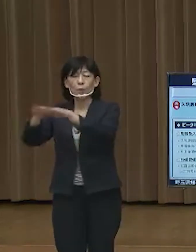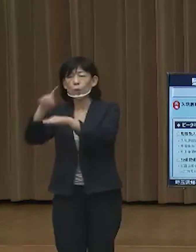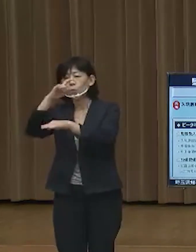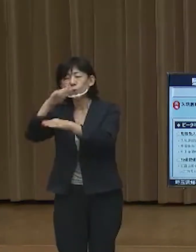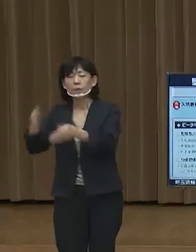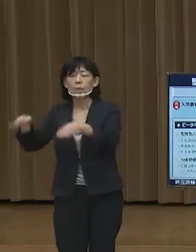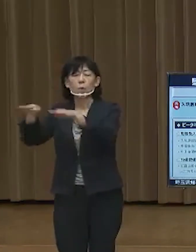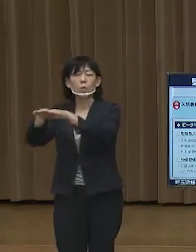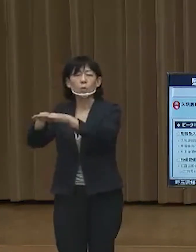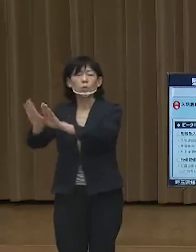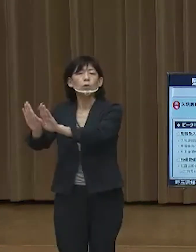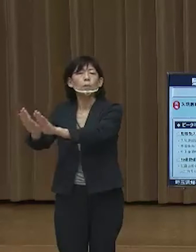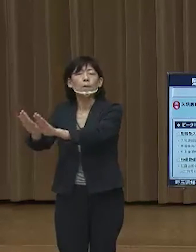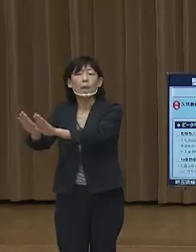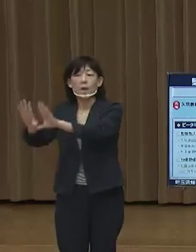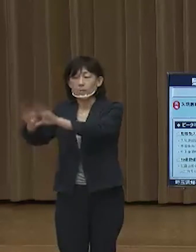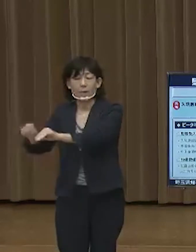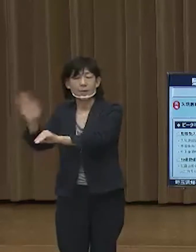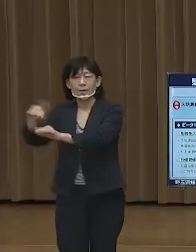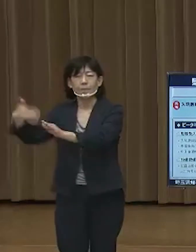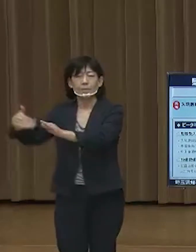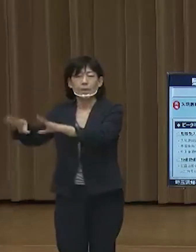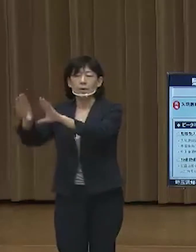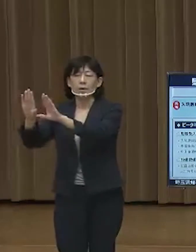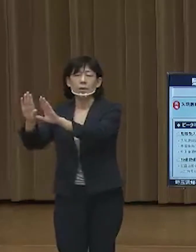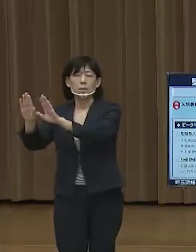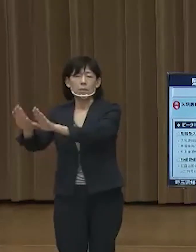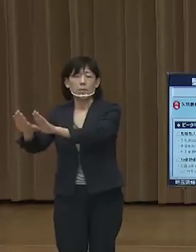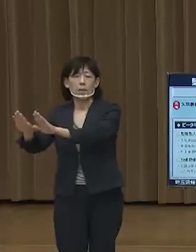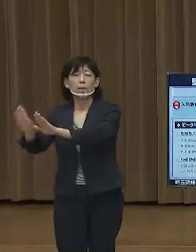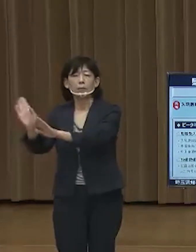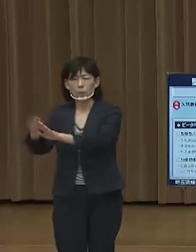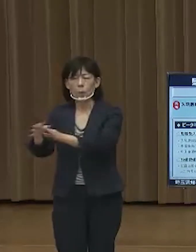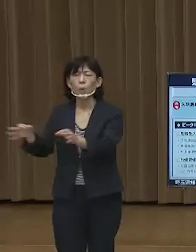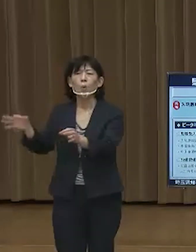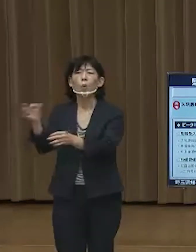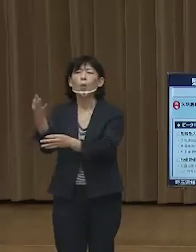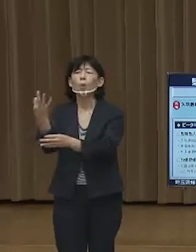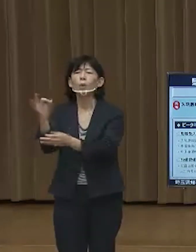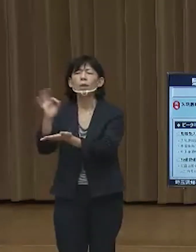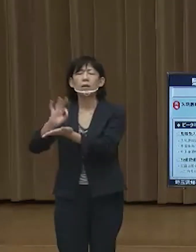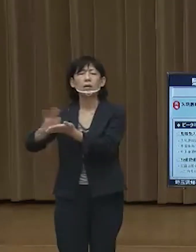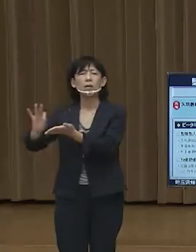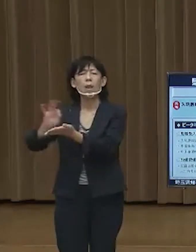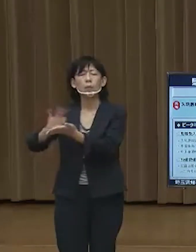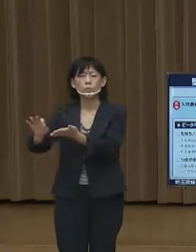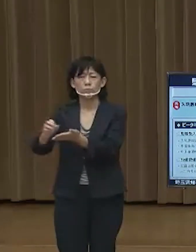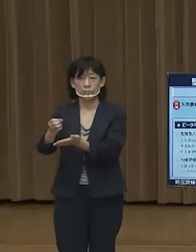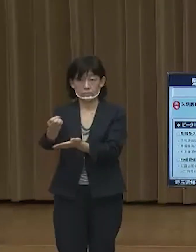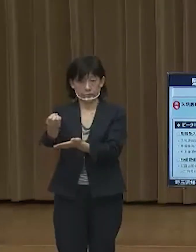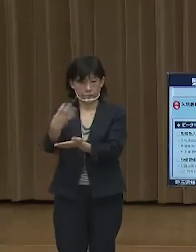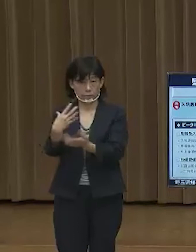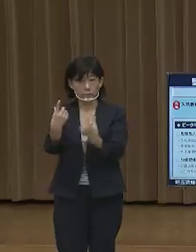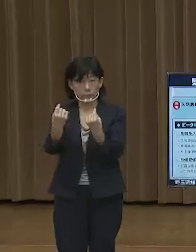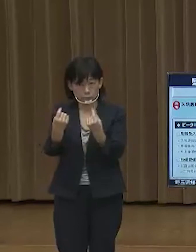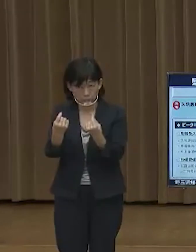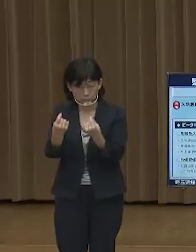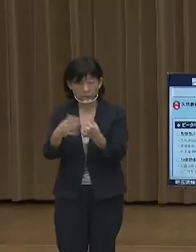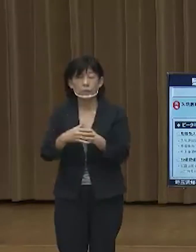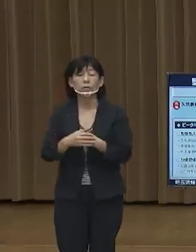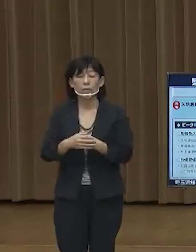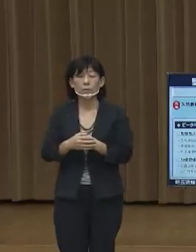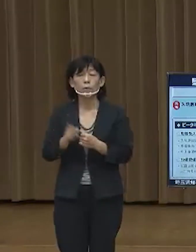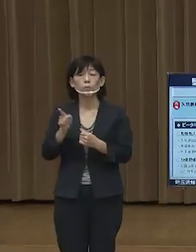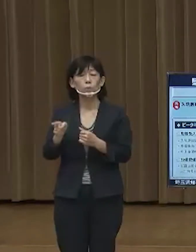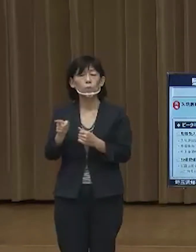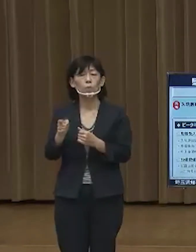ですが、待っている間にも経費はかかるという説明も埼玉市からありました。今この、見通し